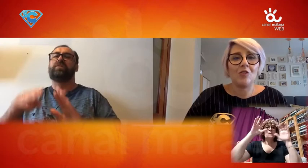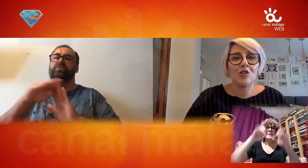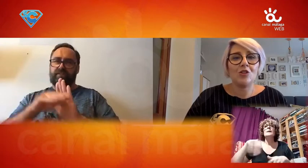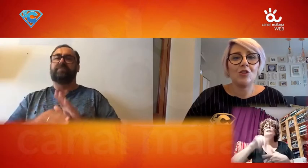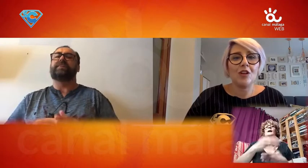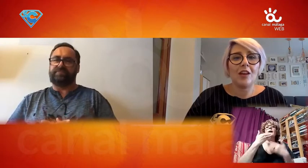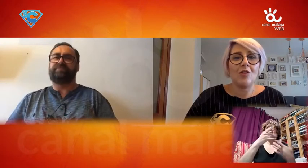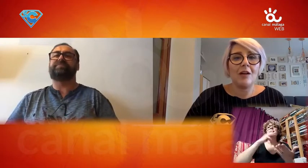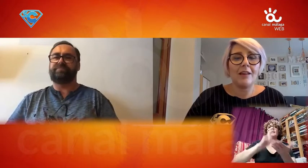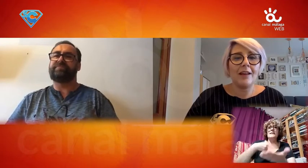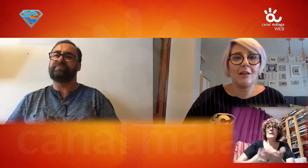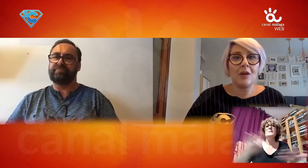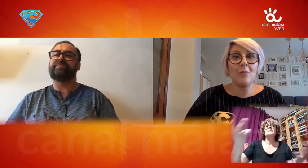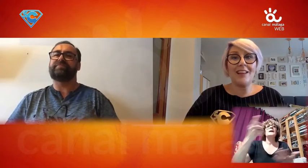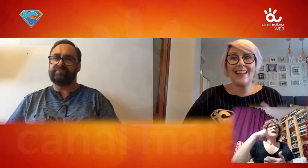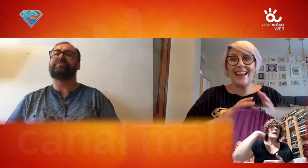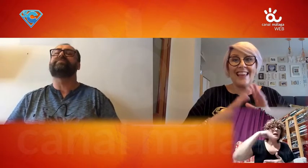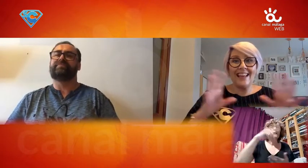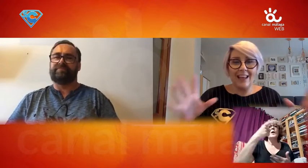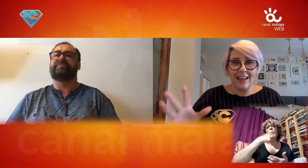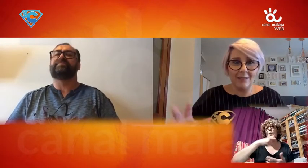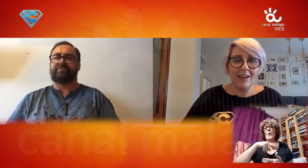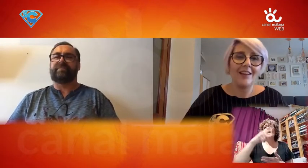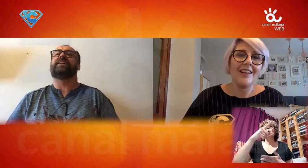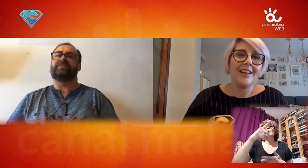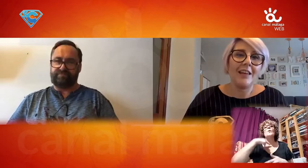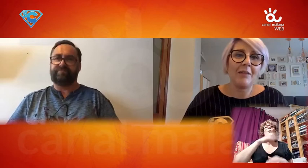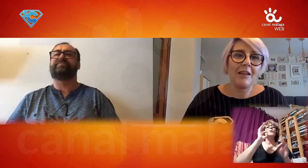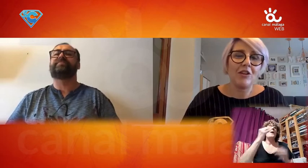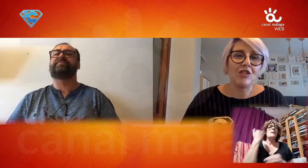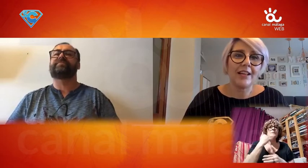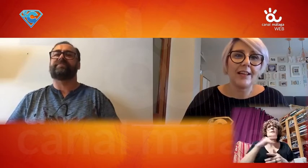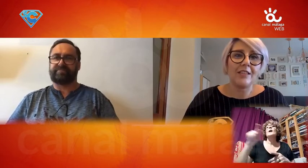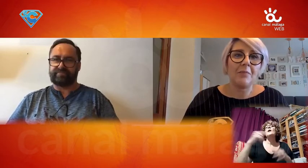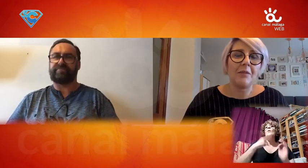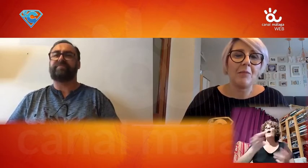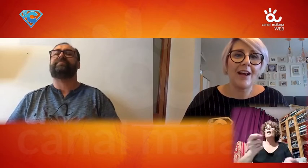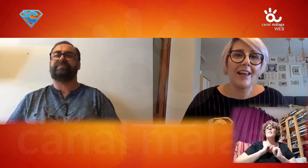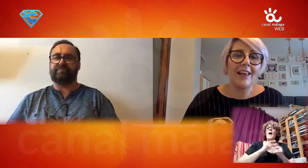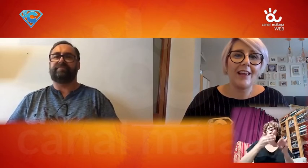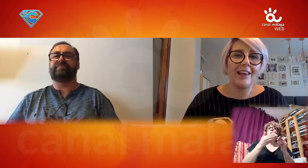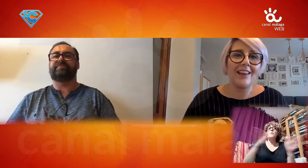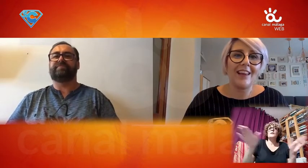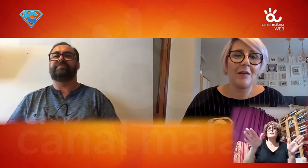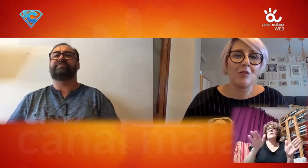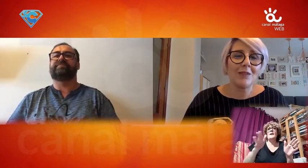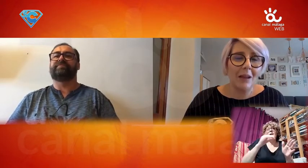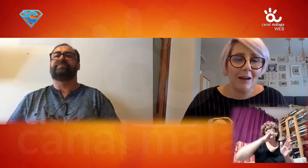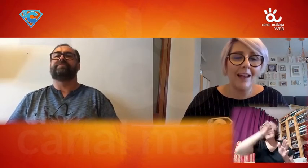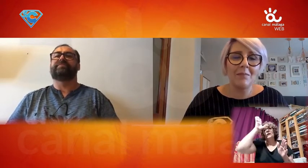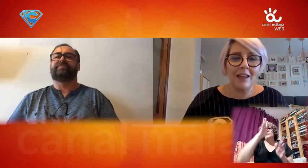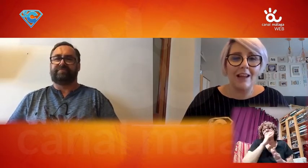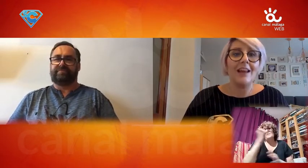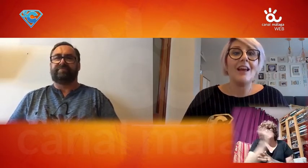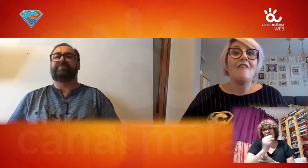están con nosotros y que nos abren una puerta increíble y maravillosa que siempre vamos a querer